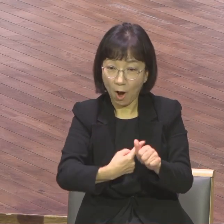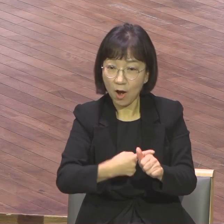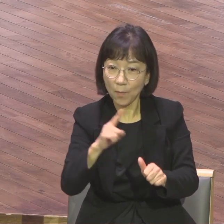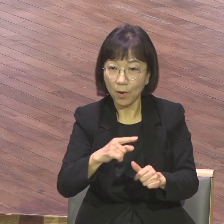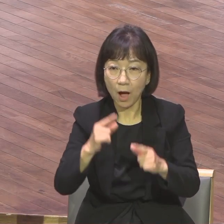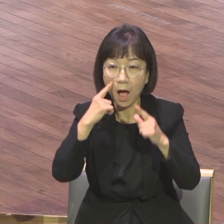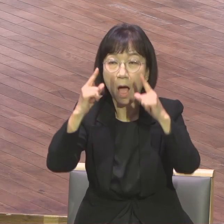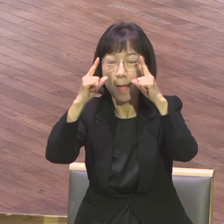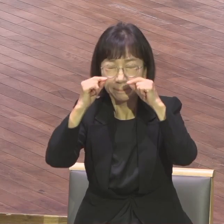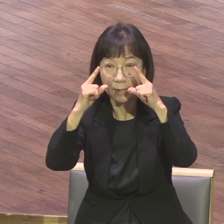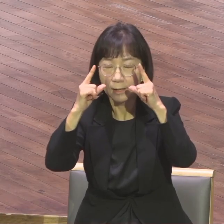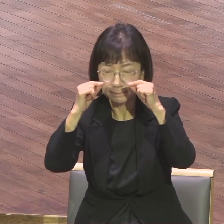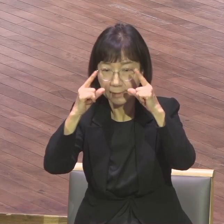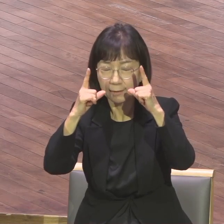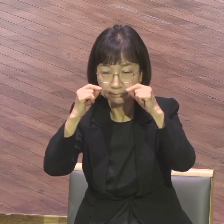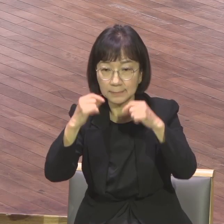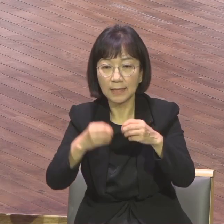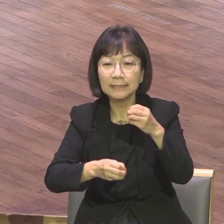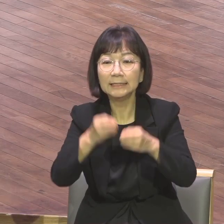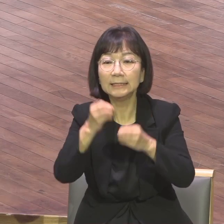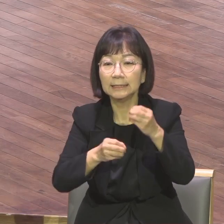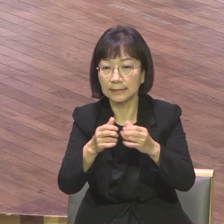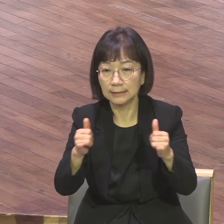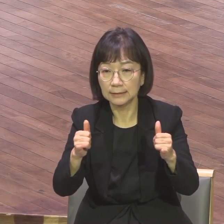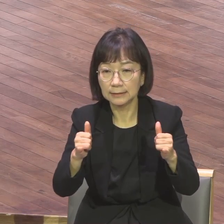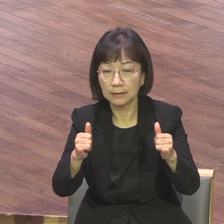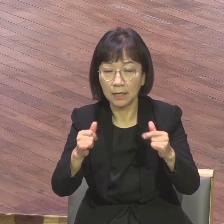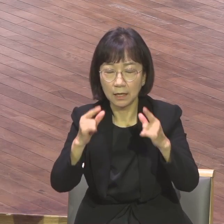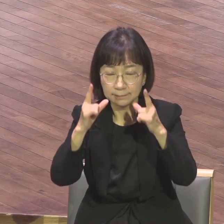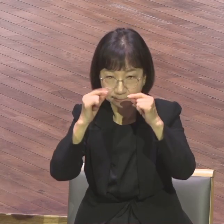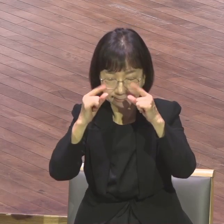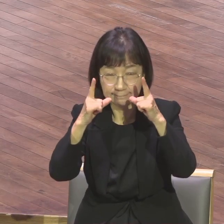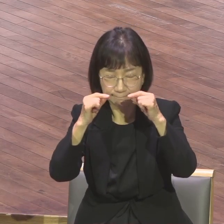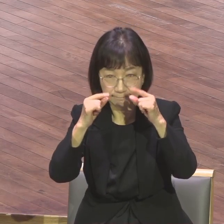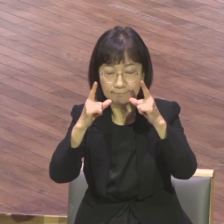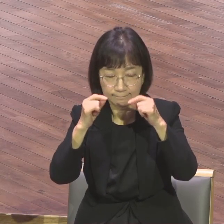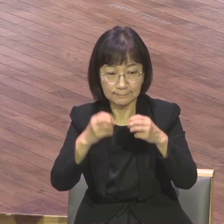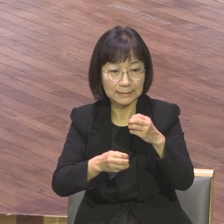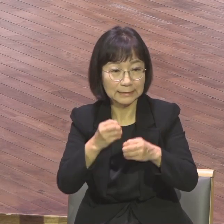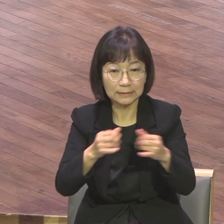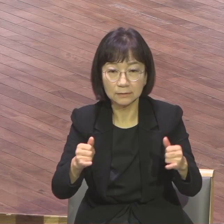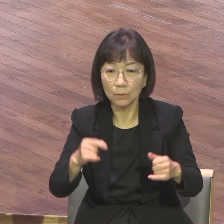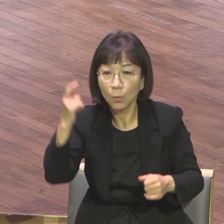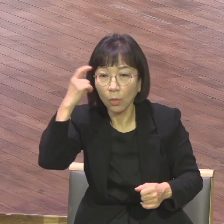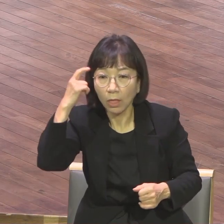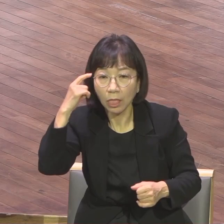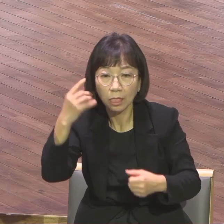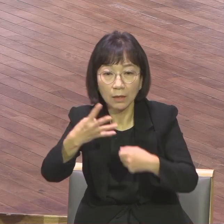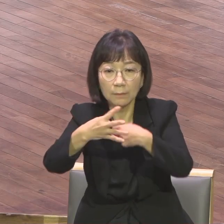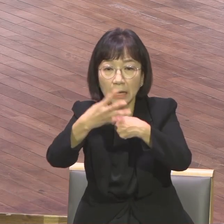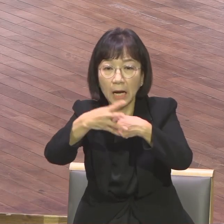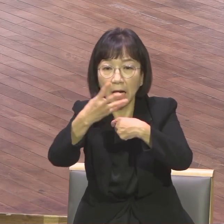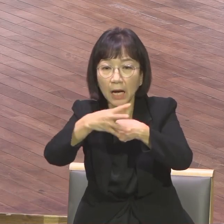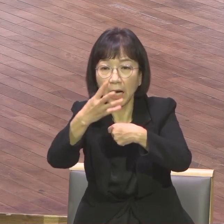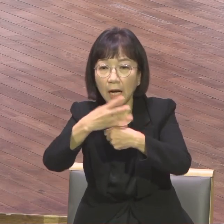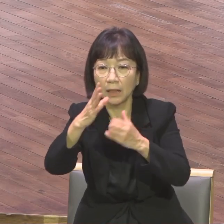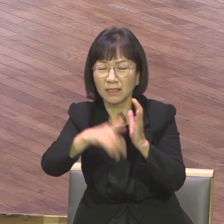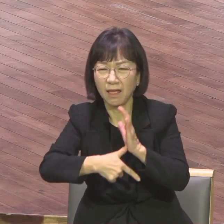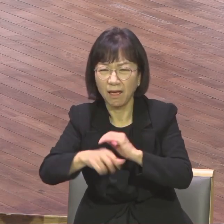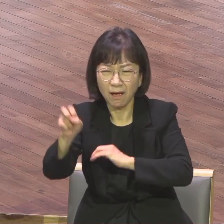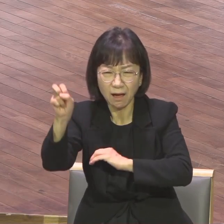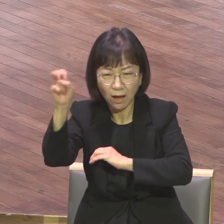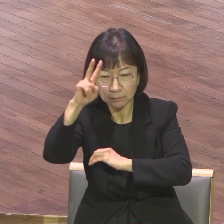그렇게 별칭이 붙어 있어요. 눈 깜빡이는 시인. 초등학교 4학년 때 예치